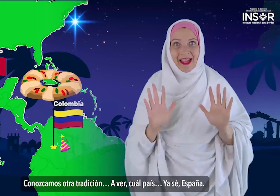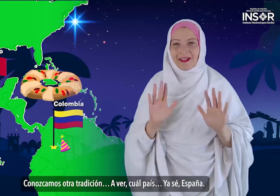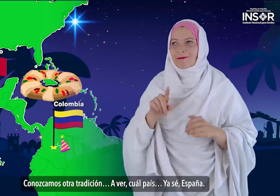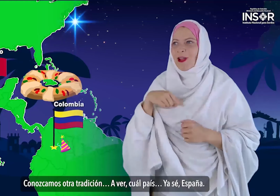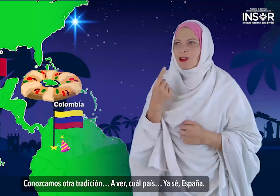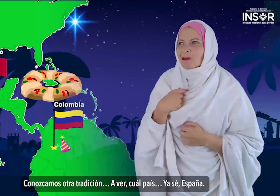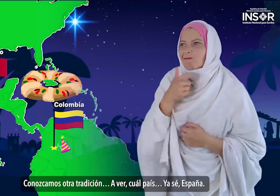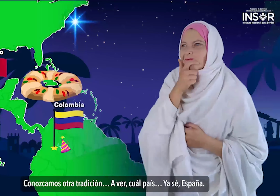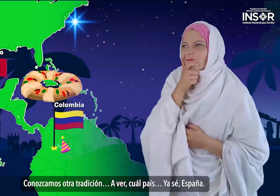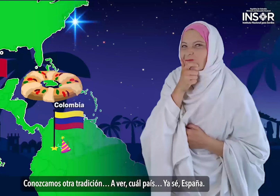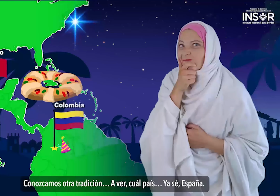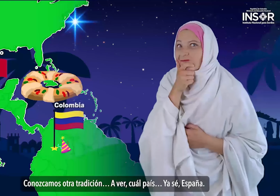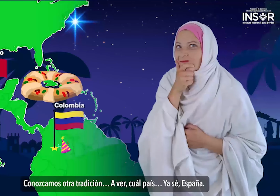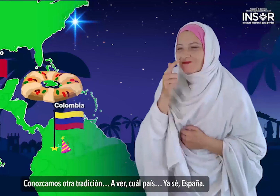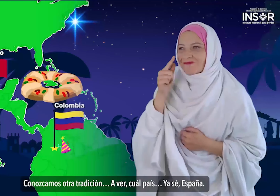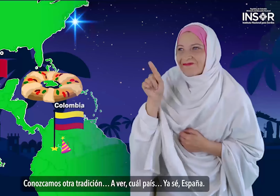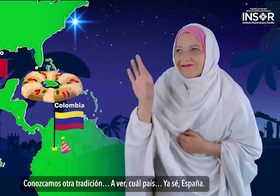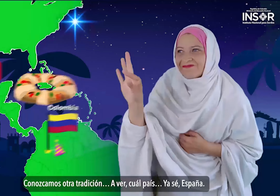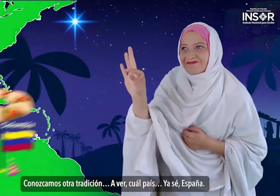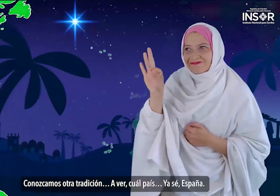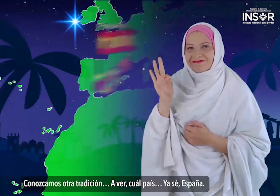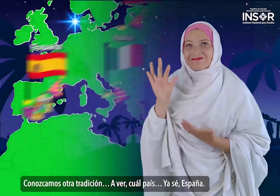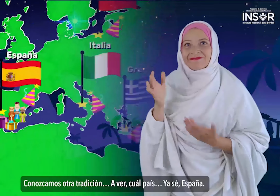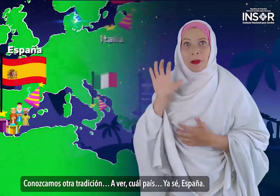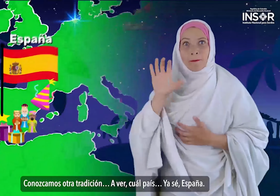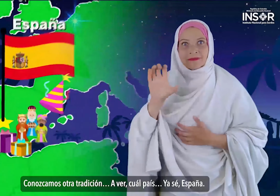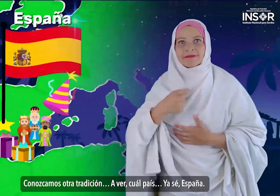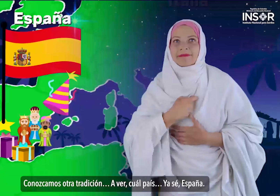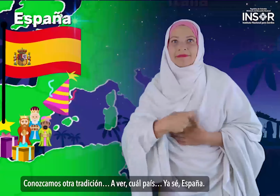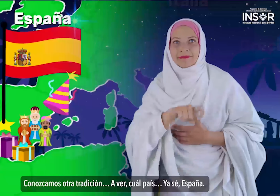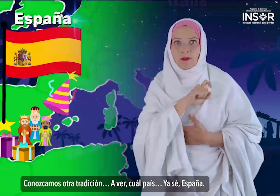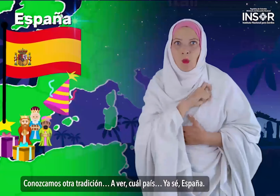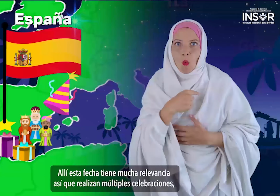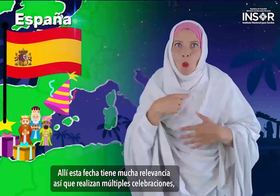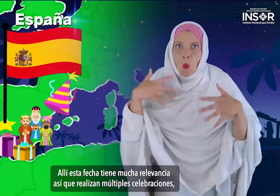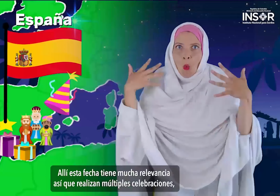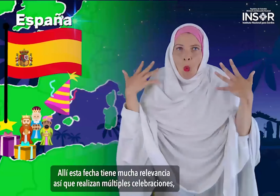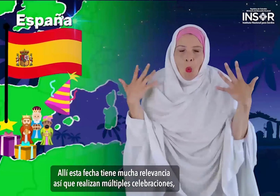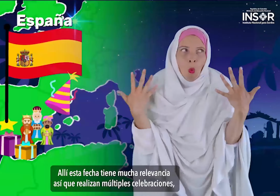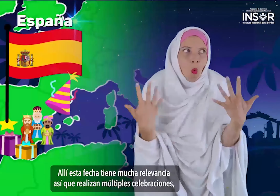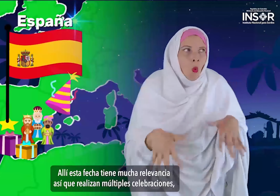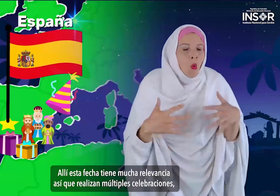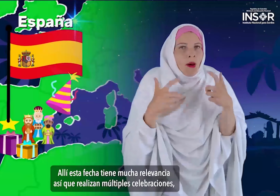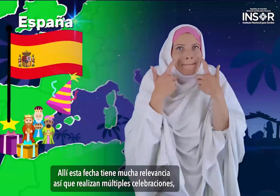tradición. A ver, ¿cuál país? Ya sé, España. Allí esta fecha tiene mucha